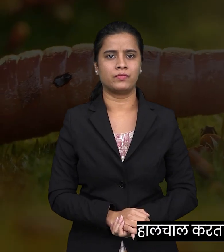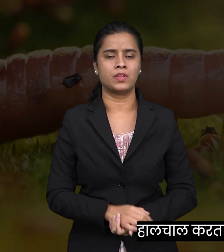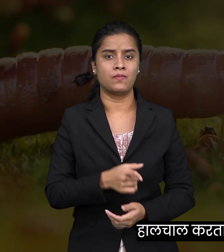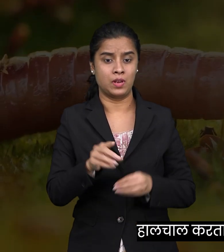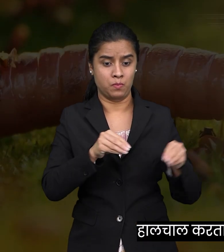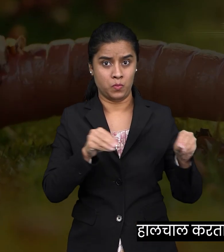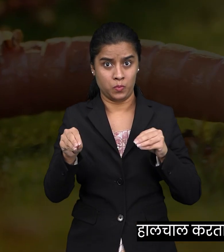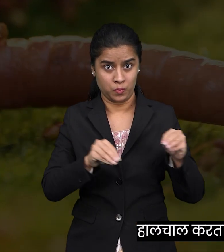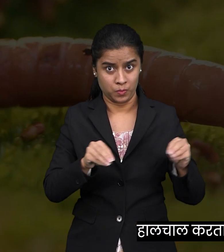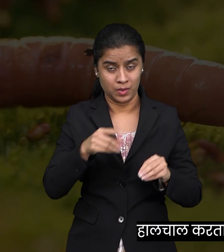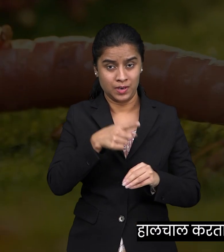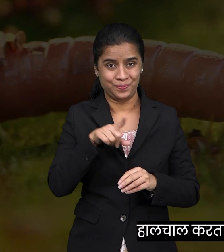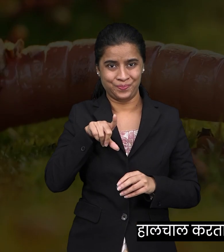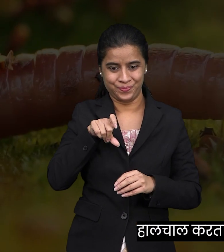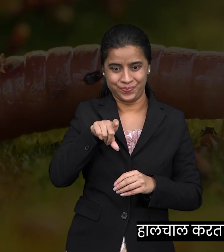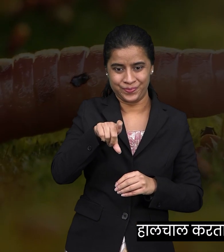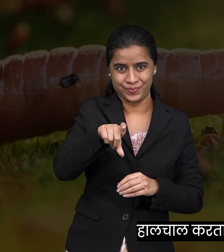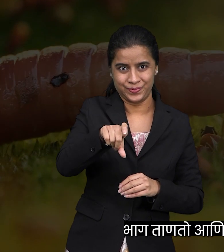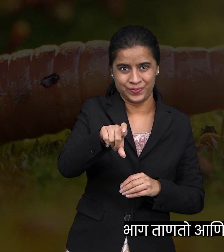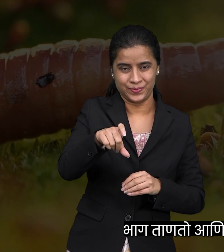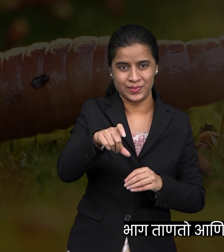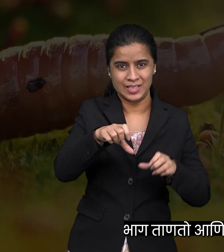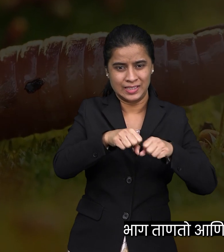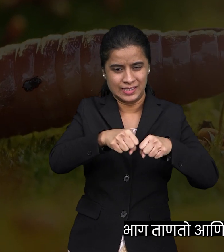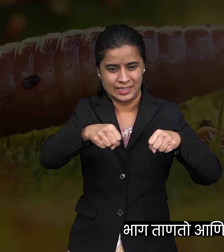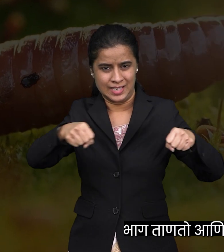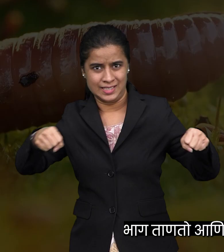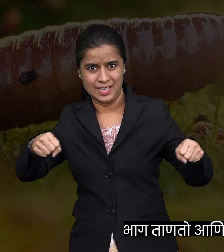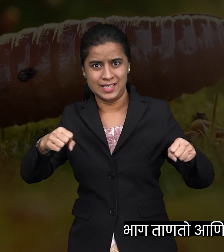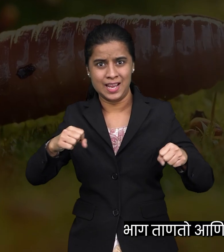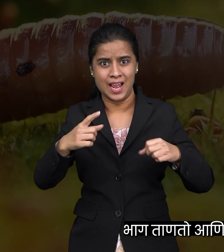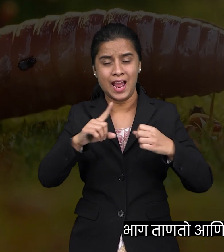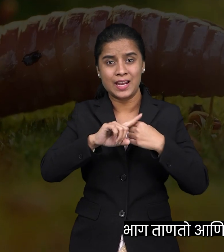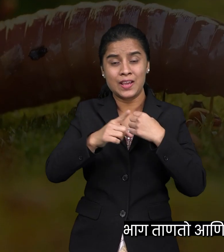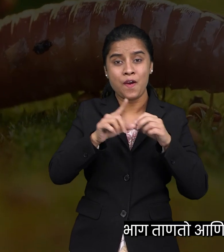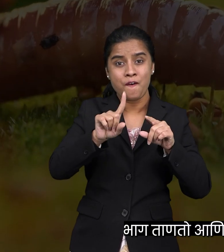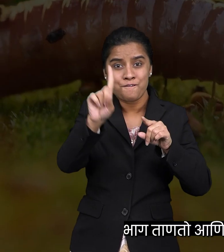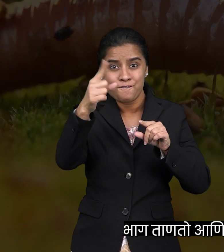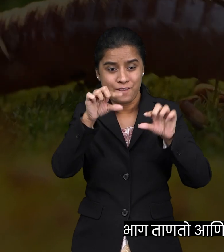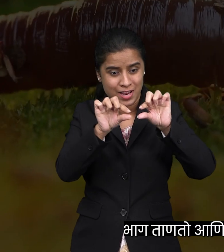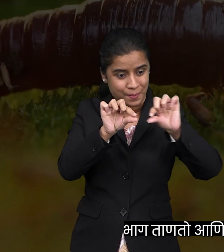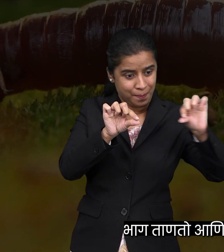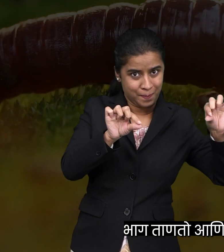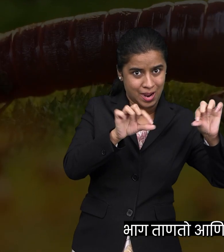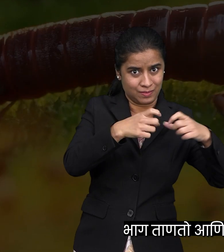हालचाल करताना गांडूळ त्याच्या शरीराचा पुढचा भाग ताणतो आणि मागचा भाग जमिनीवर स्थिर ठेवतो.